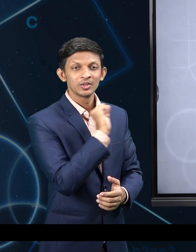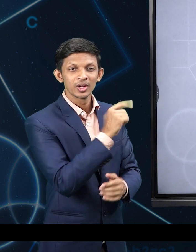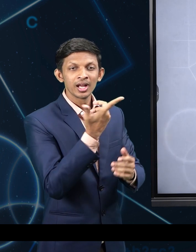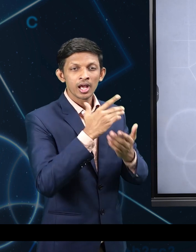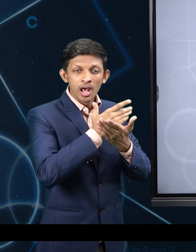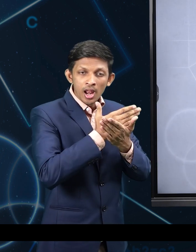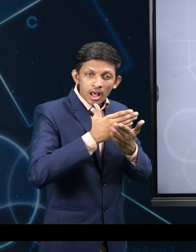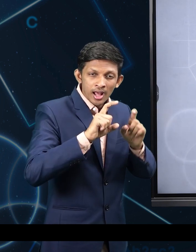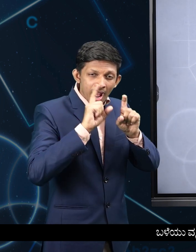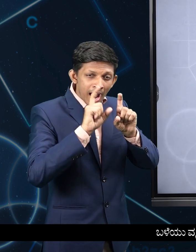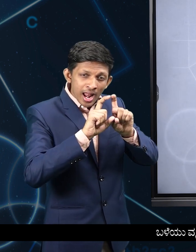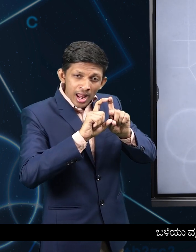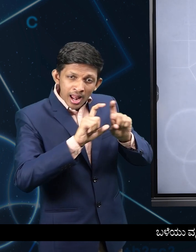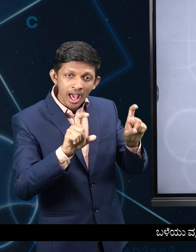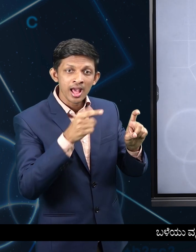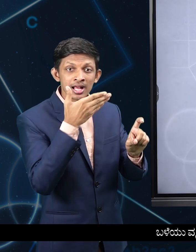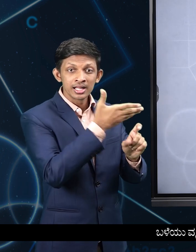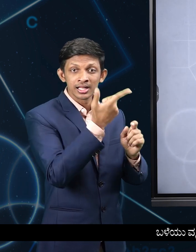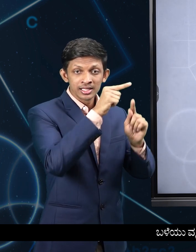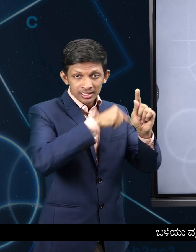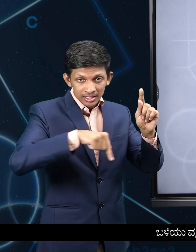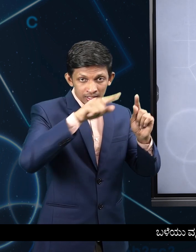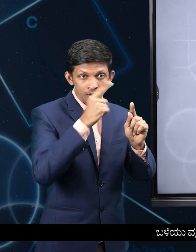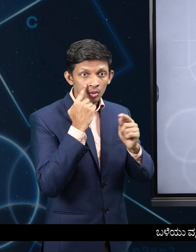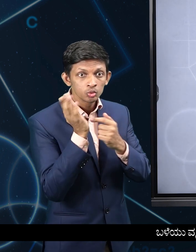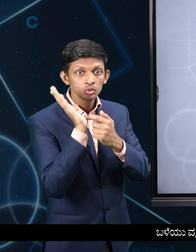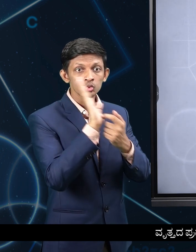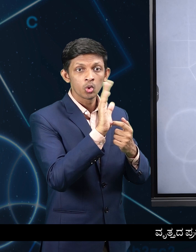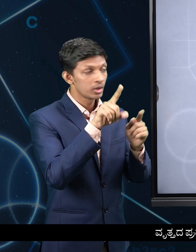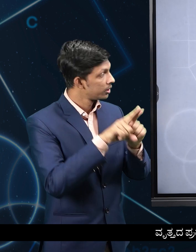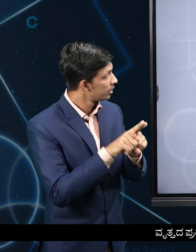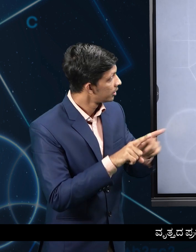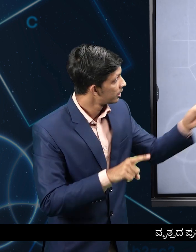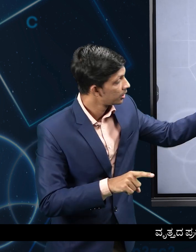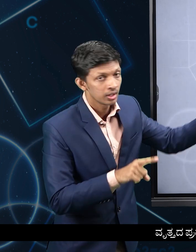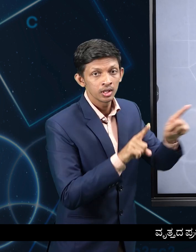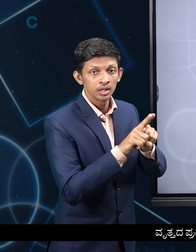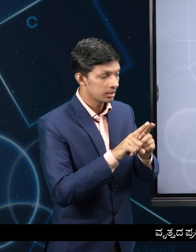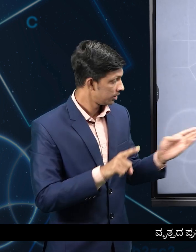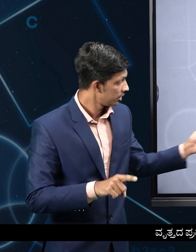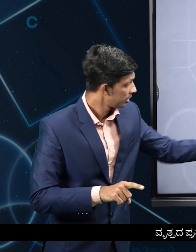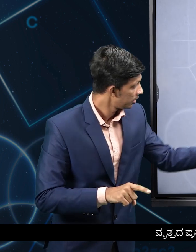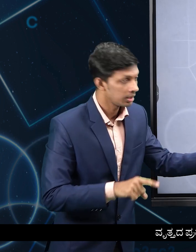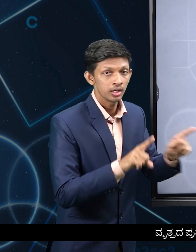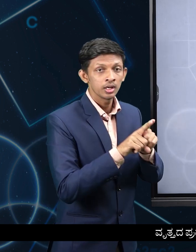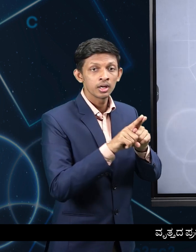ಹೀಗಾಗಿ ಬಳೆಯು ವೃತ್ತದ ಸುತ್ತಳತೆಯನ್ನು ಸೂಚಿಸುತ್ತದೆ, ಆದರೆ ಪಿಜ್ಜಾ ವೃತ್ತದ ಪ್ರದೇಶವನ್ನು ಸೂಚಿಸುತ್ತದೆ ಎಂಬುದು ಸ್ಪಷ್ಟವಾಗಿದೆ.